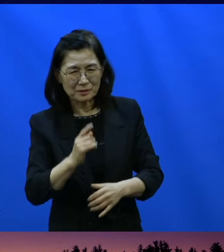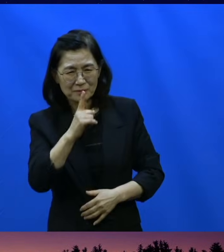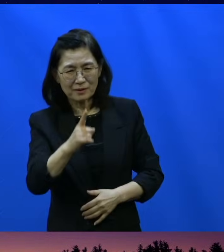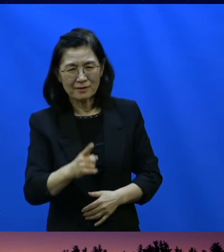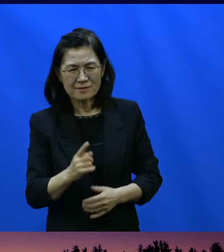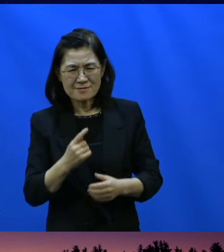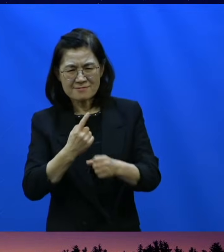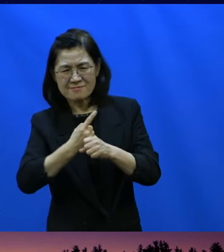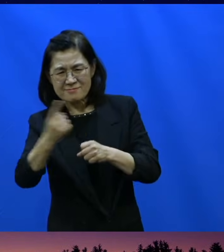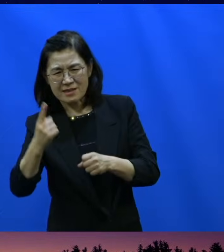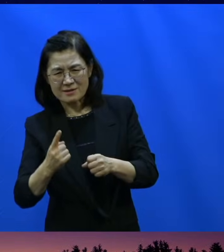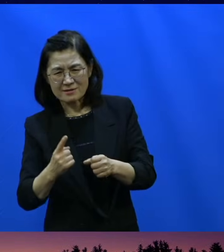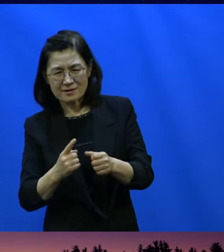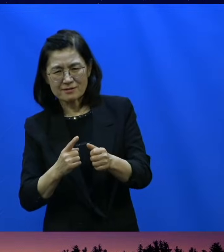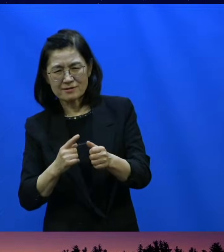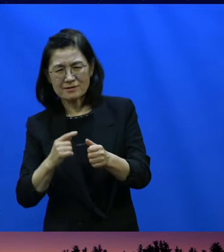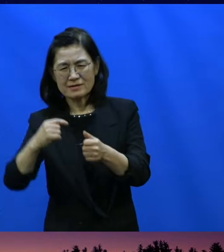이러고 막